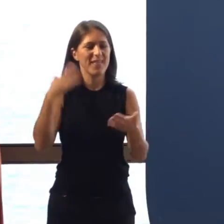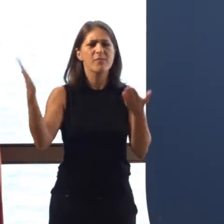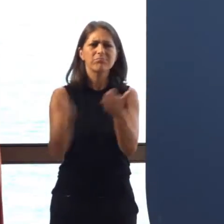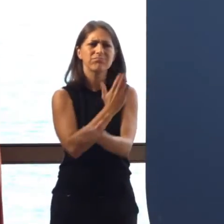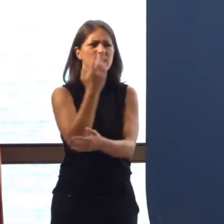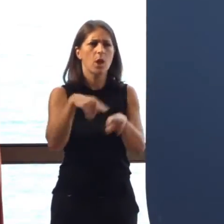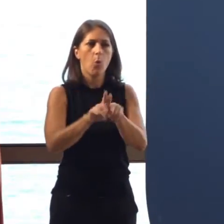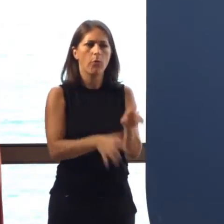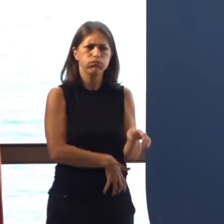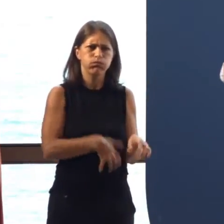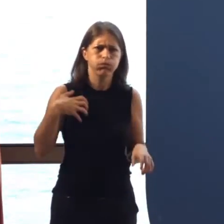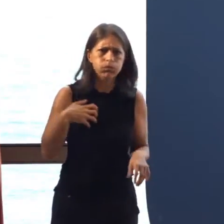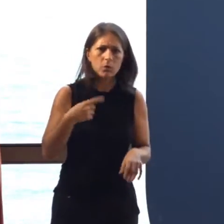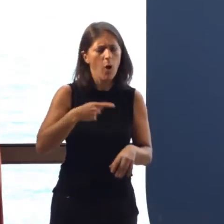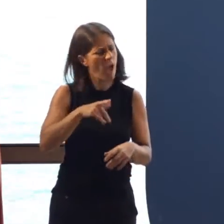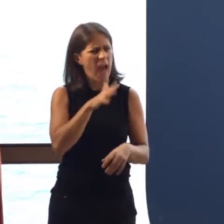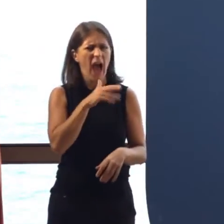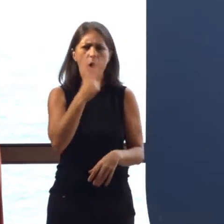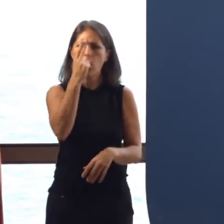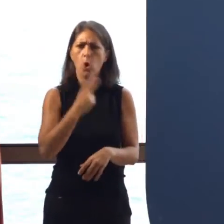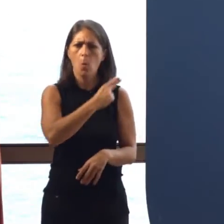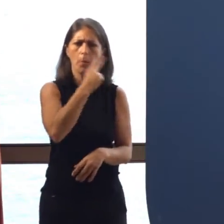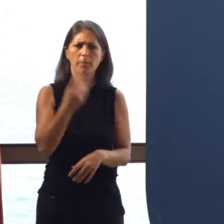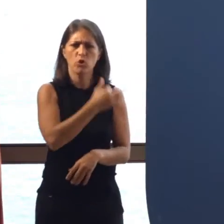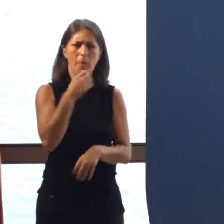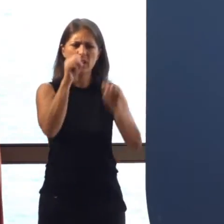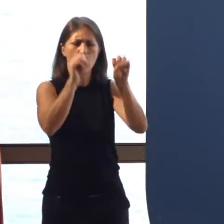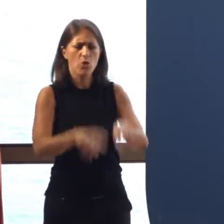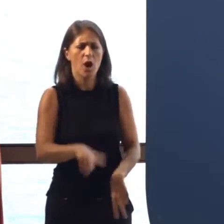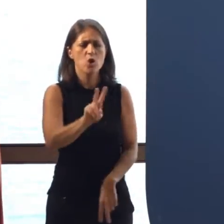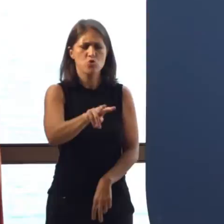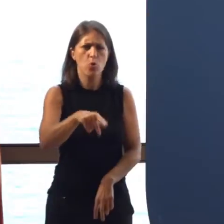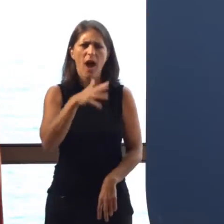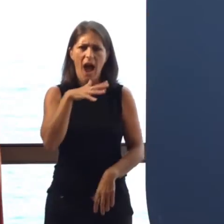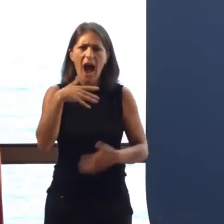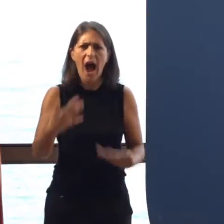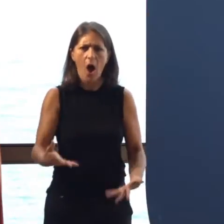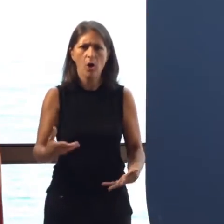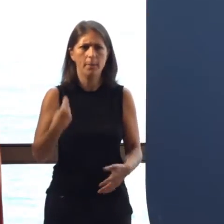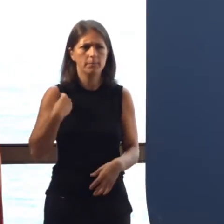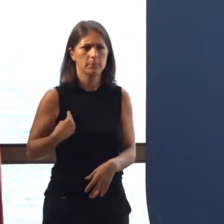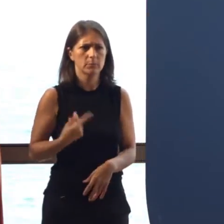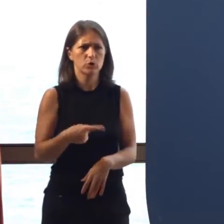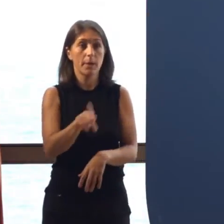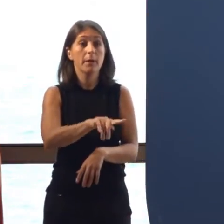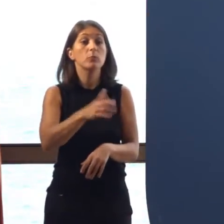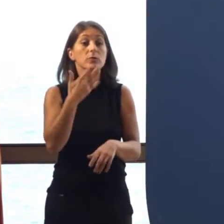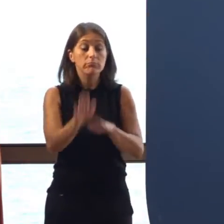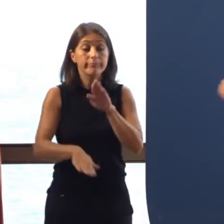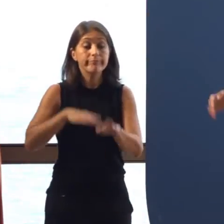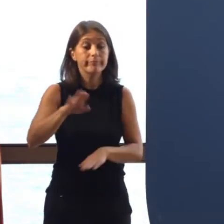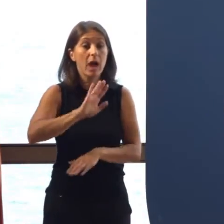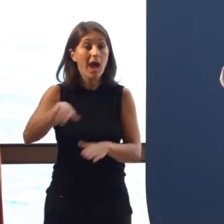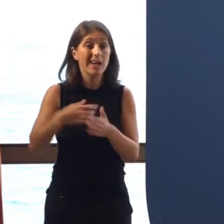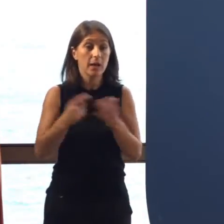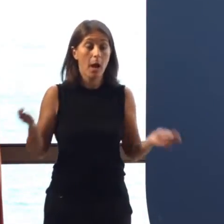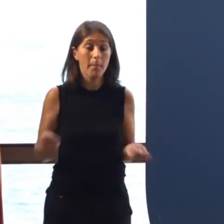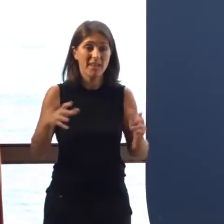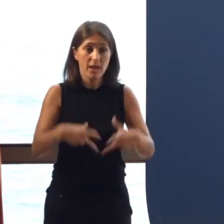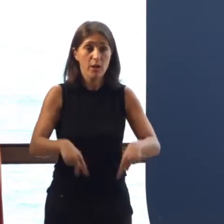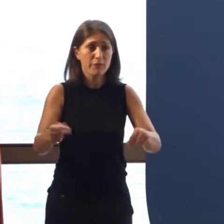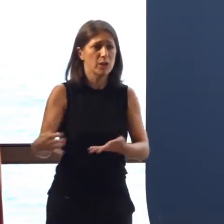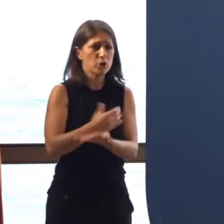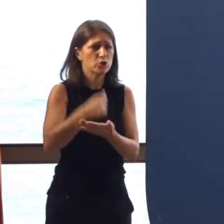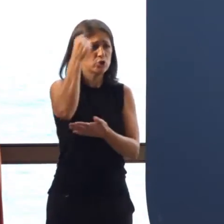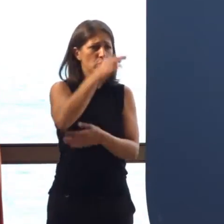da indignación, é o momento do compromiso, e é o momento de non rendirse, é o momento de dar pasos adiante, e é o momento de que de aquí ao final de campaña todas